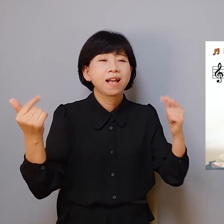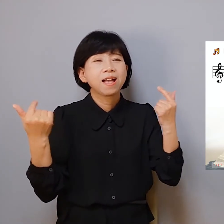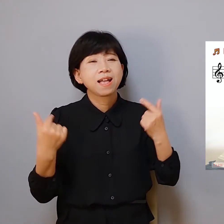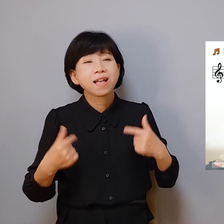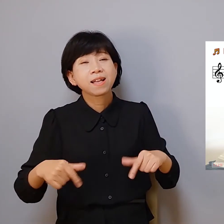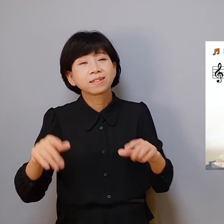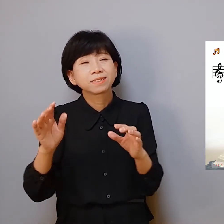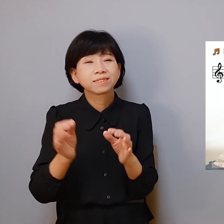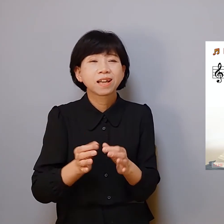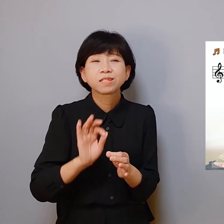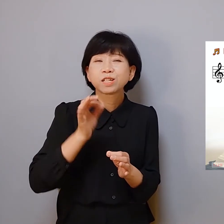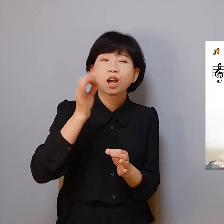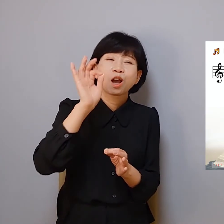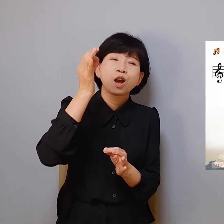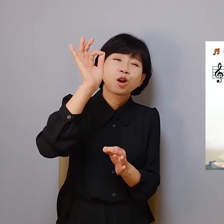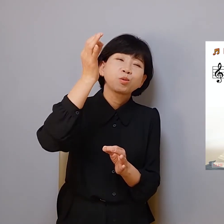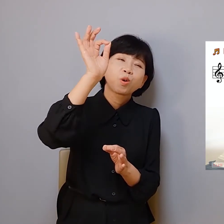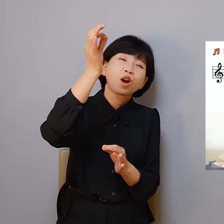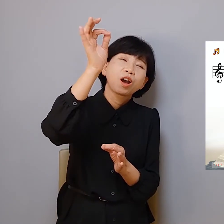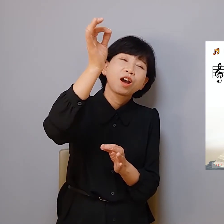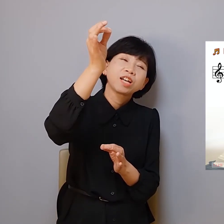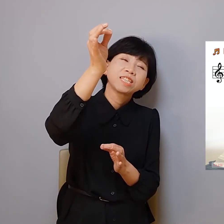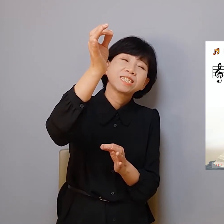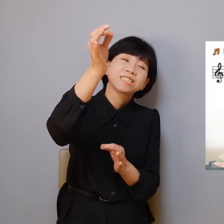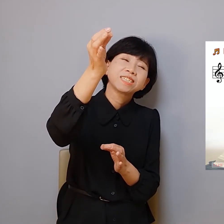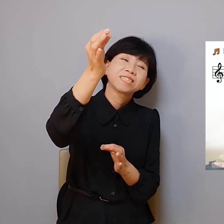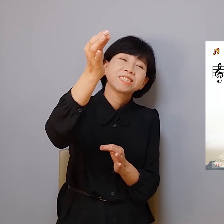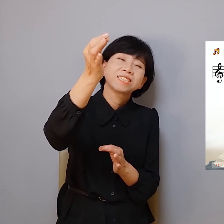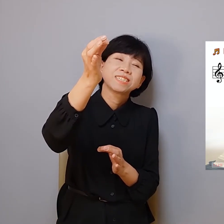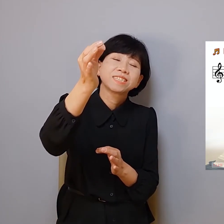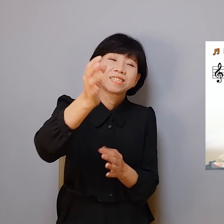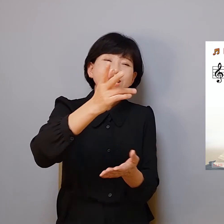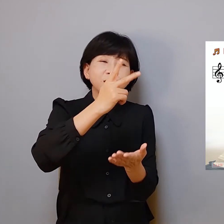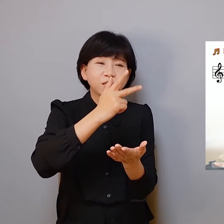소망. 내가 항상요 주님만을